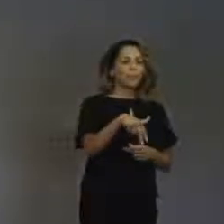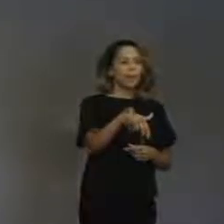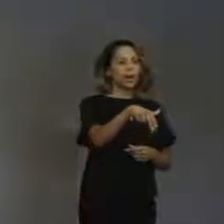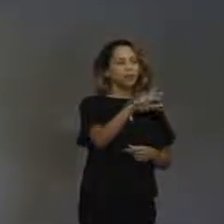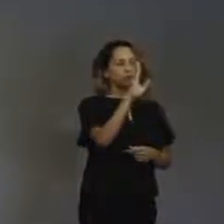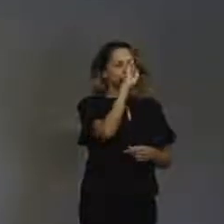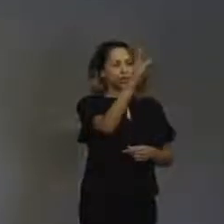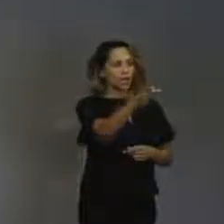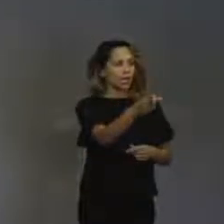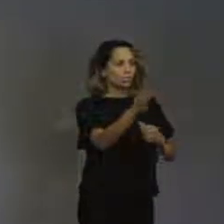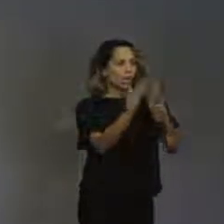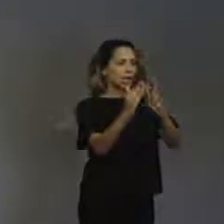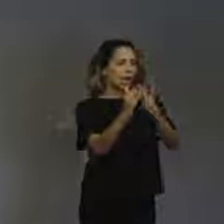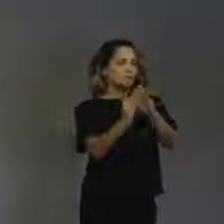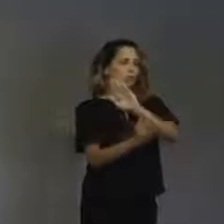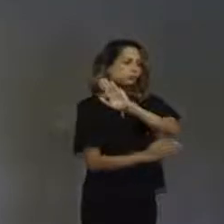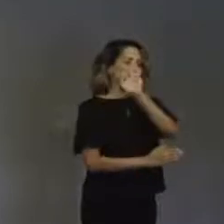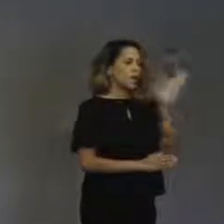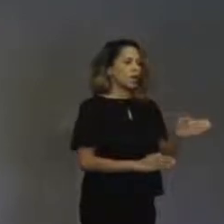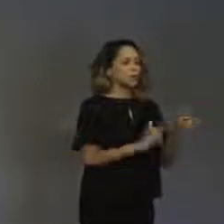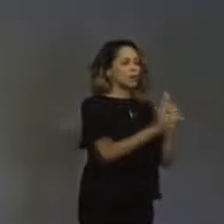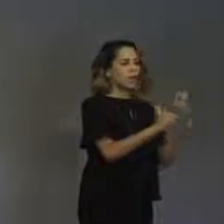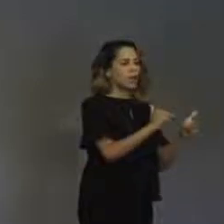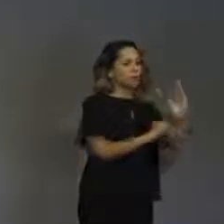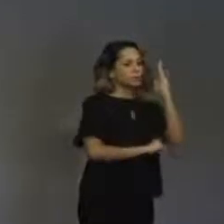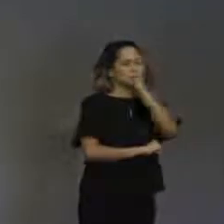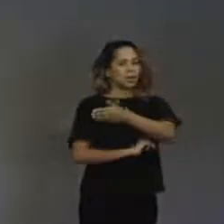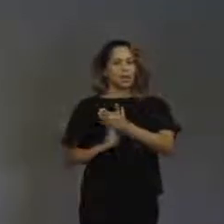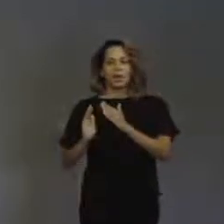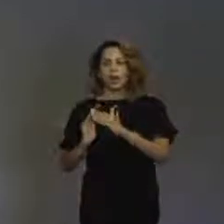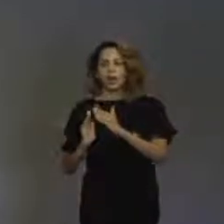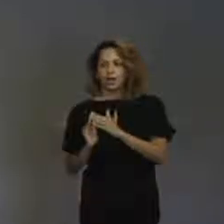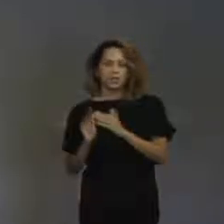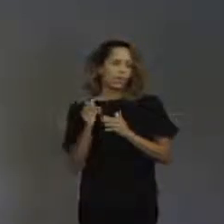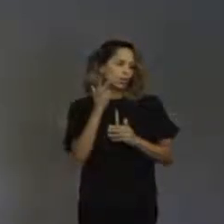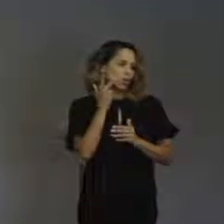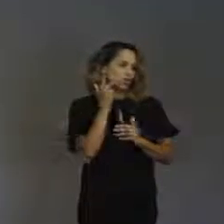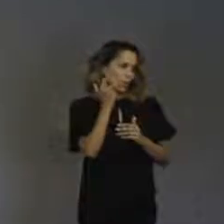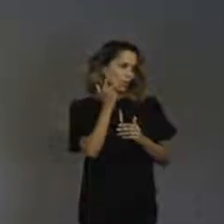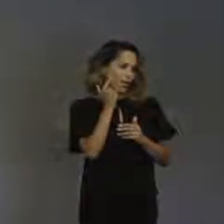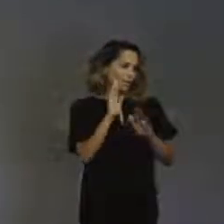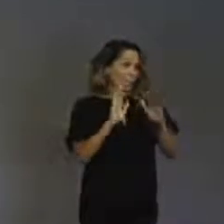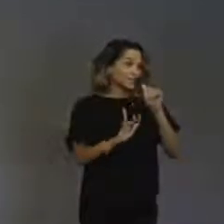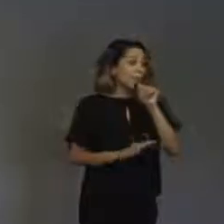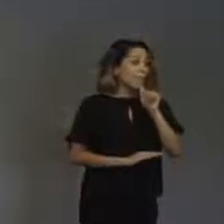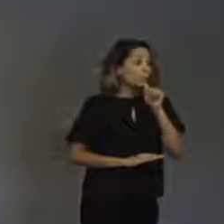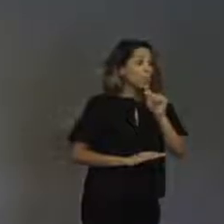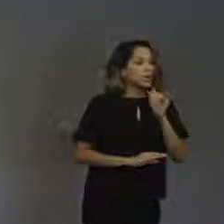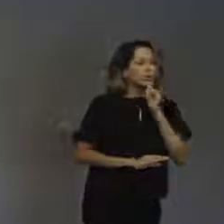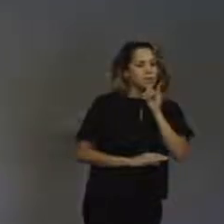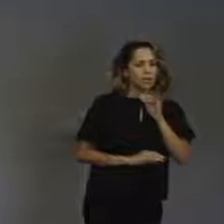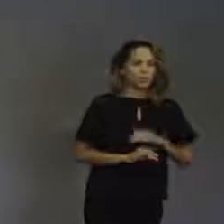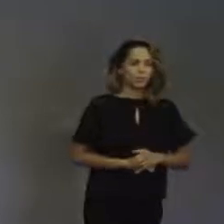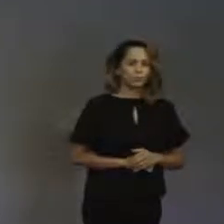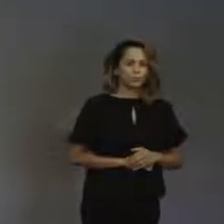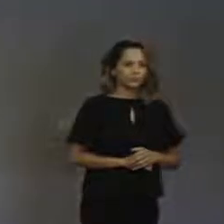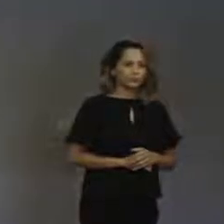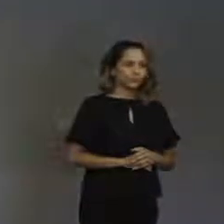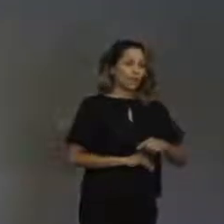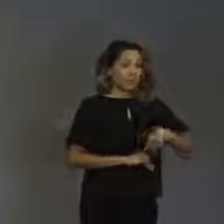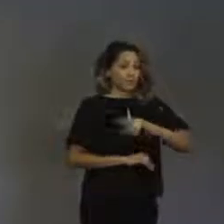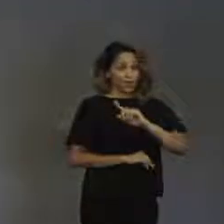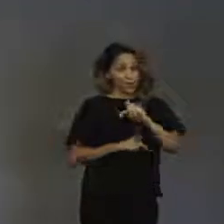casa para o trabalho, do trabalho para casa. É muito mais típico uma mulher ir do trabalho, da casa, levar a filha